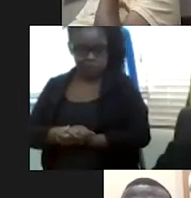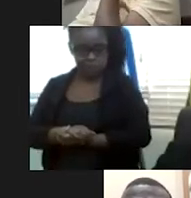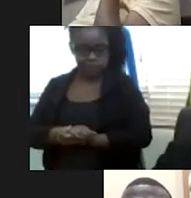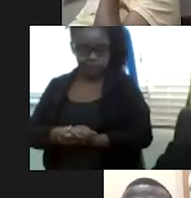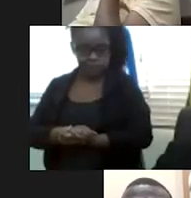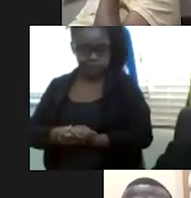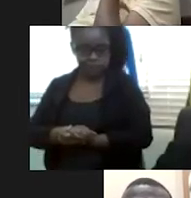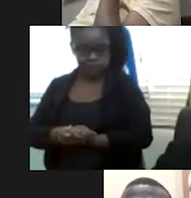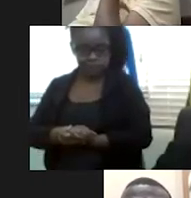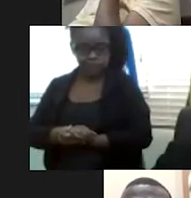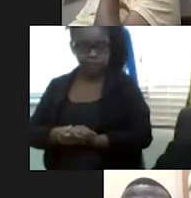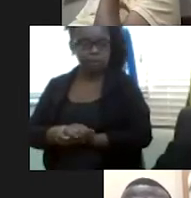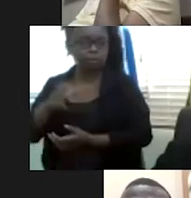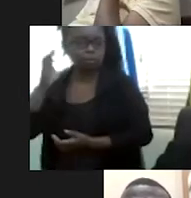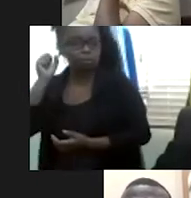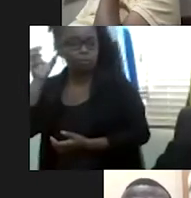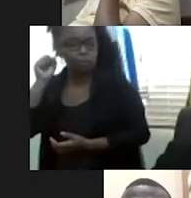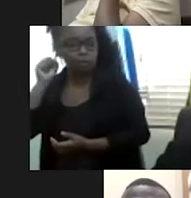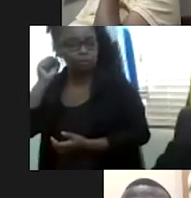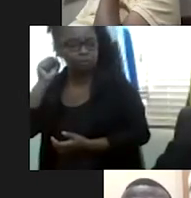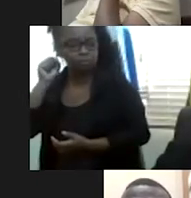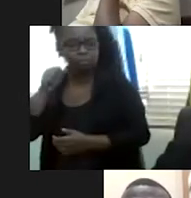Estão me ouvindo aí, pessoal?